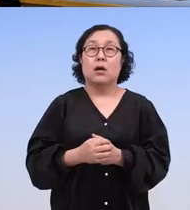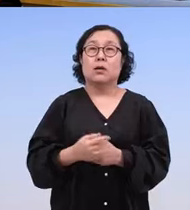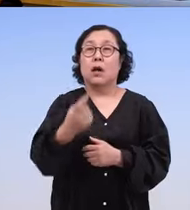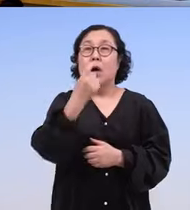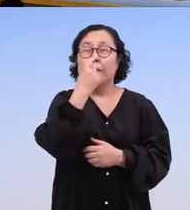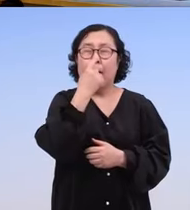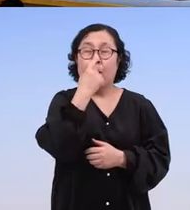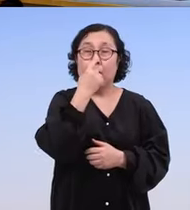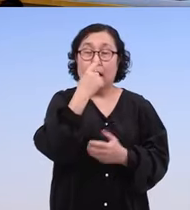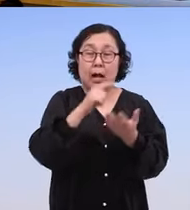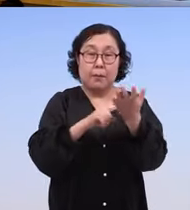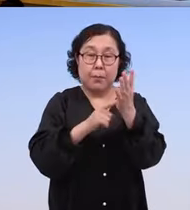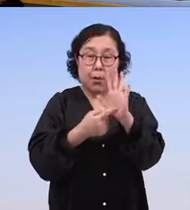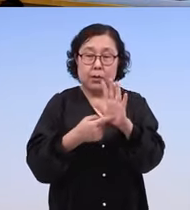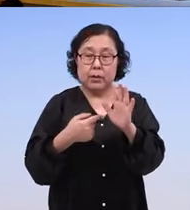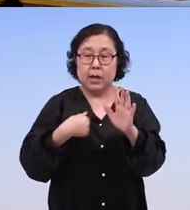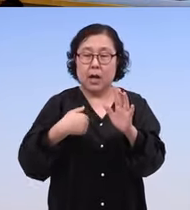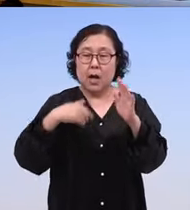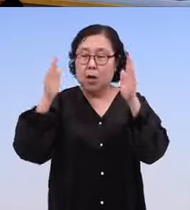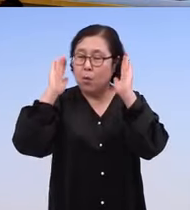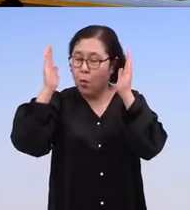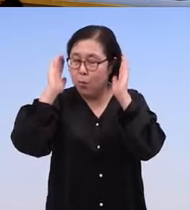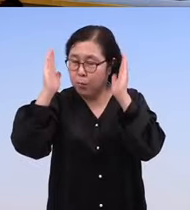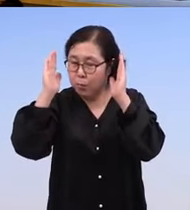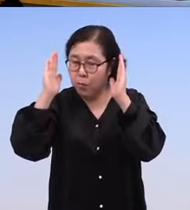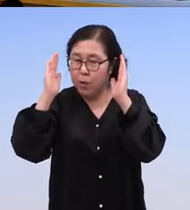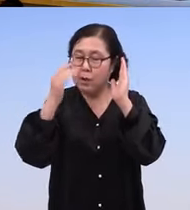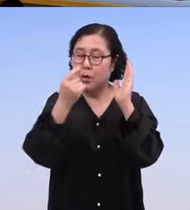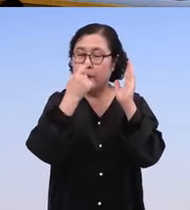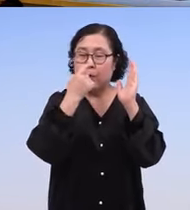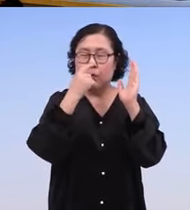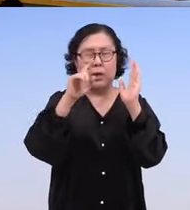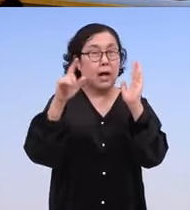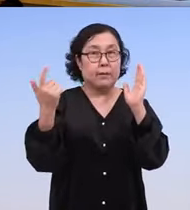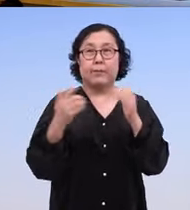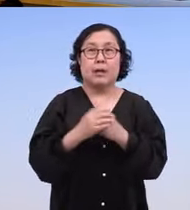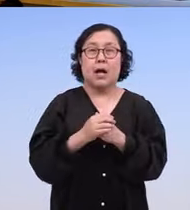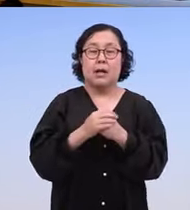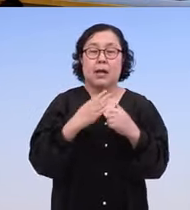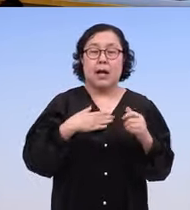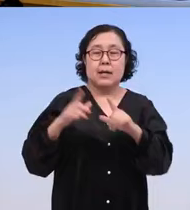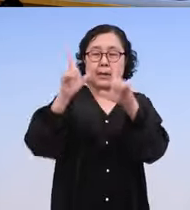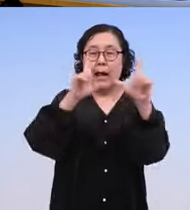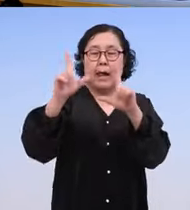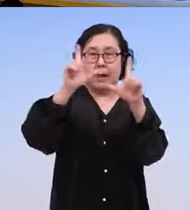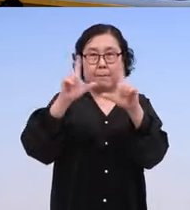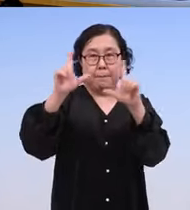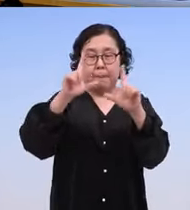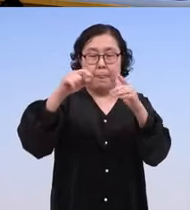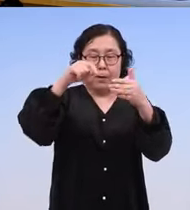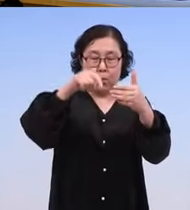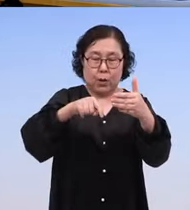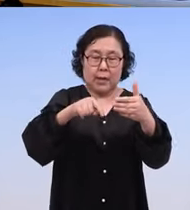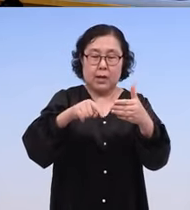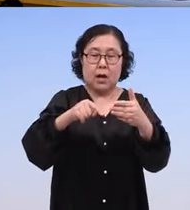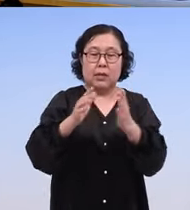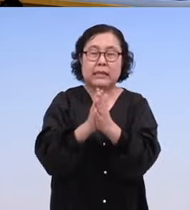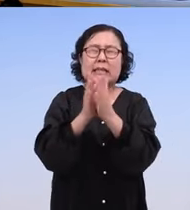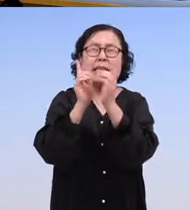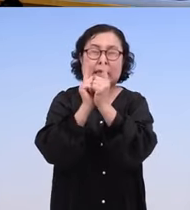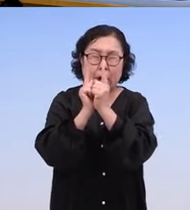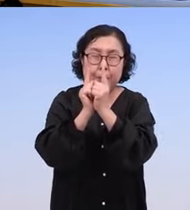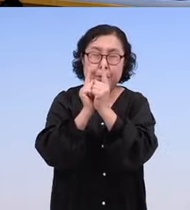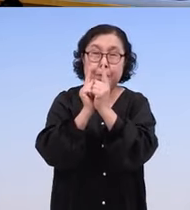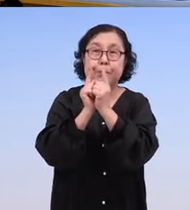이 표현은요, 자기가 뭐 학원에 가가지고 학교에 가서 배우는 그 배움이 아닙니다. 삶의 현장에서 자기가 직접